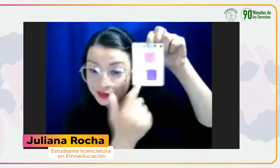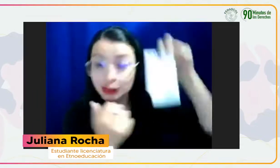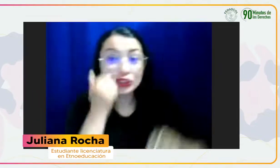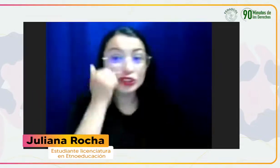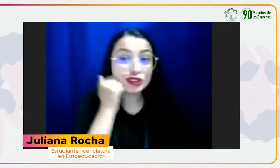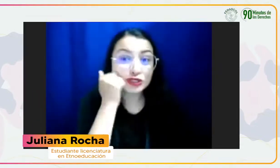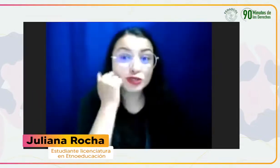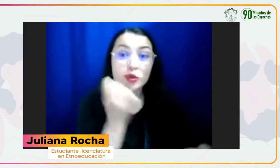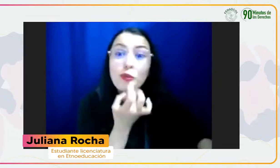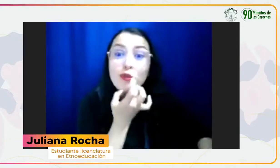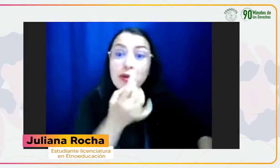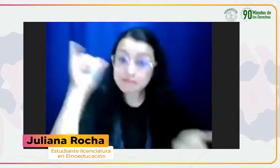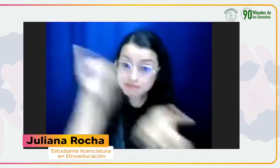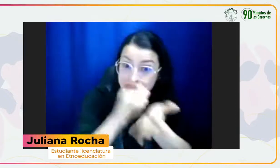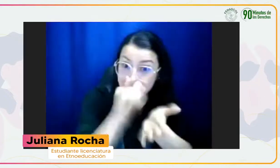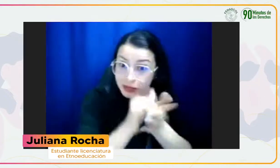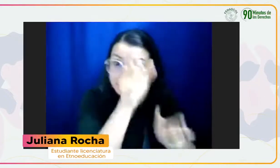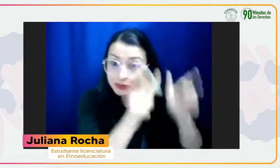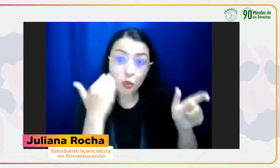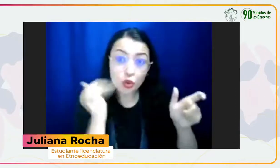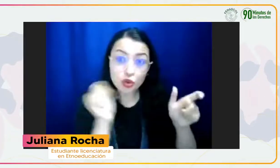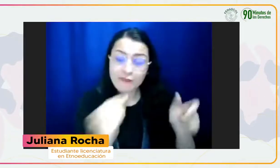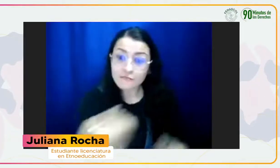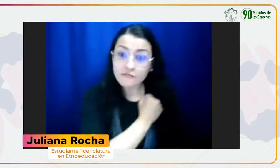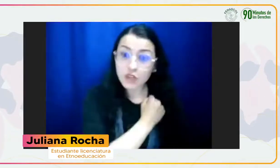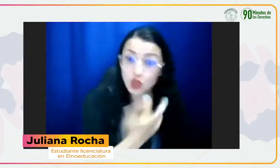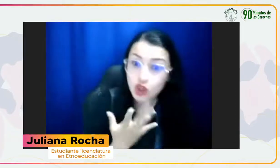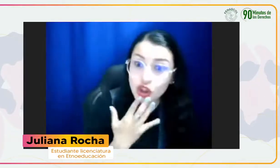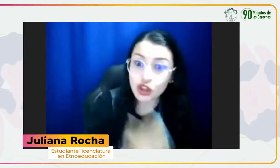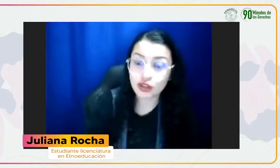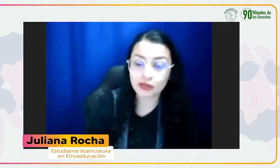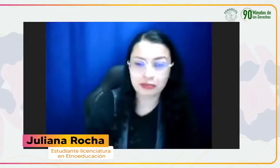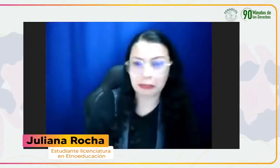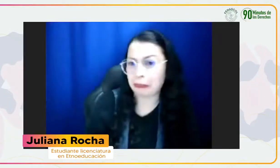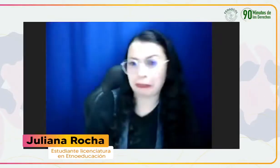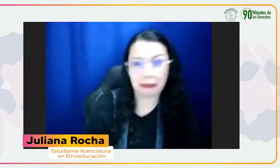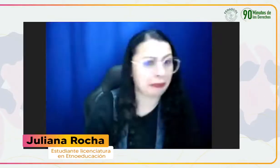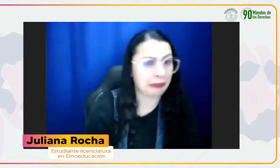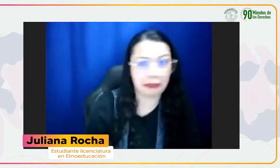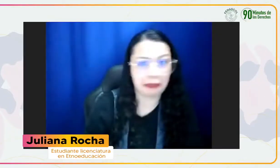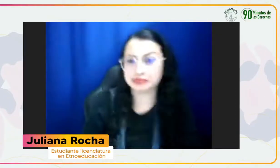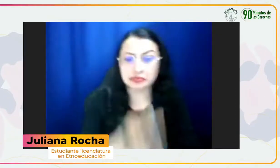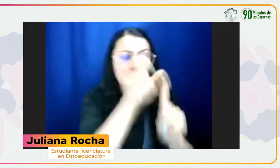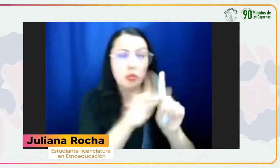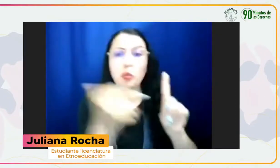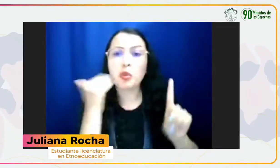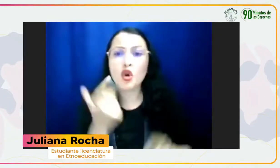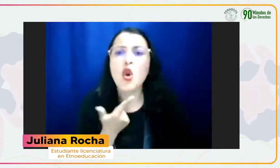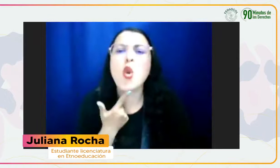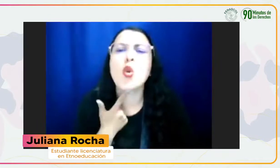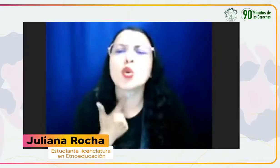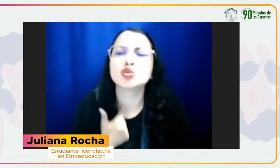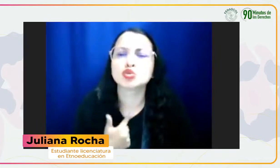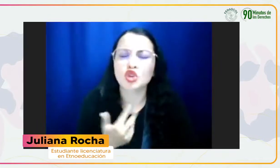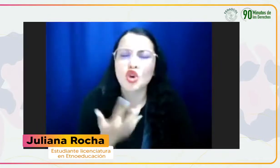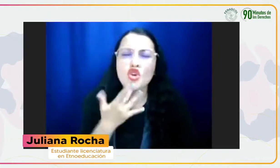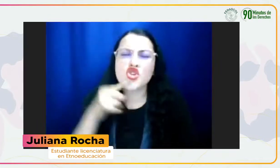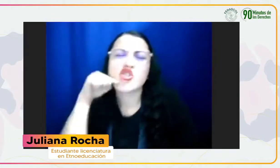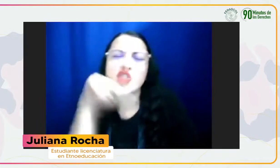ejemplo, estos colores, el color rosado y el morado. Hay mujeres que en realidad ahora no les gustan esos colores,